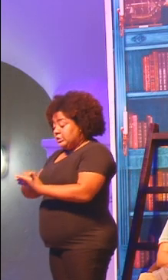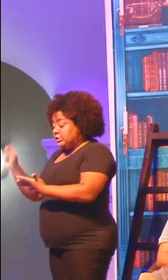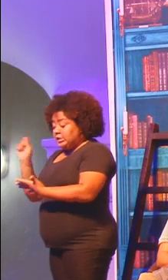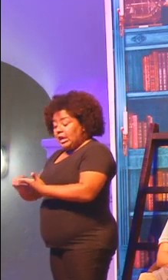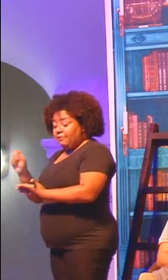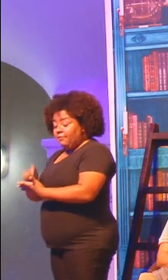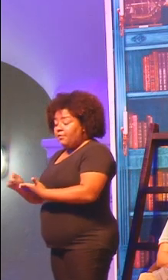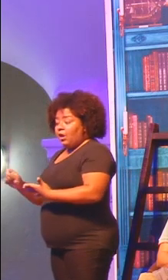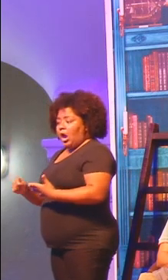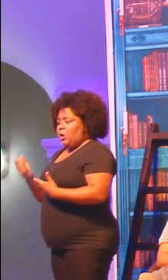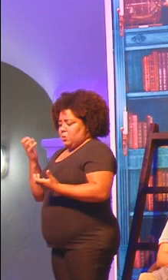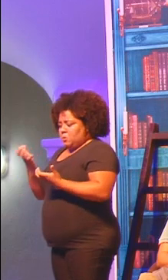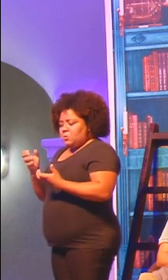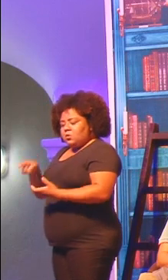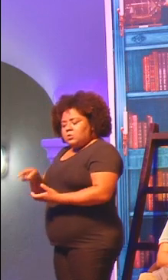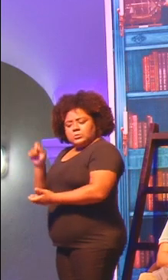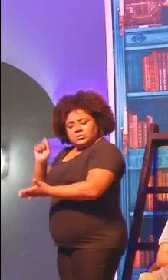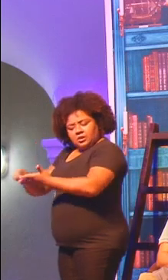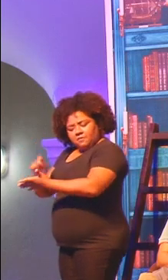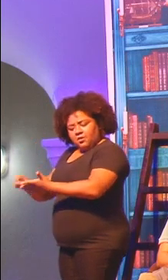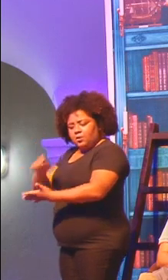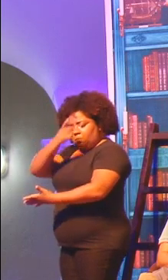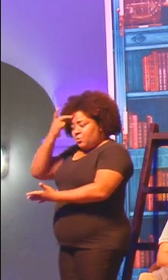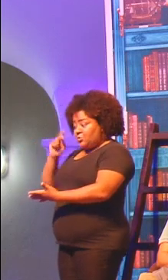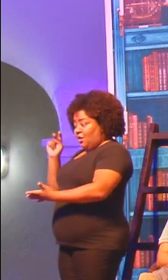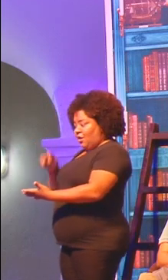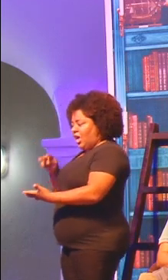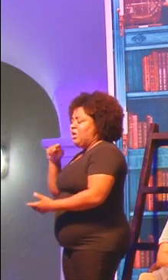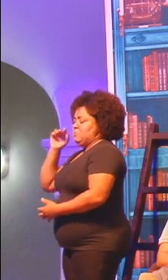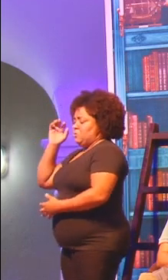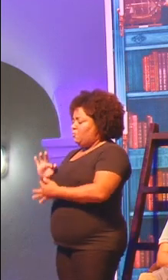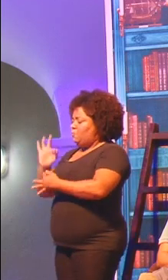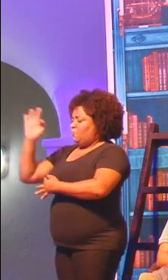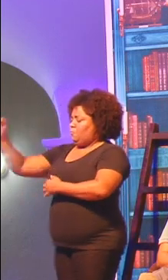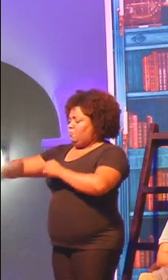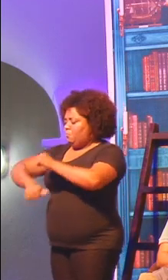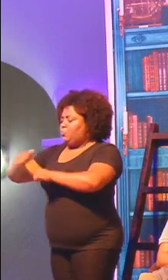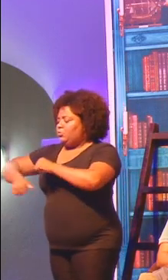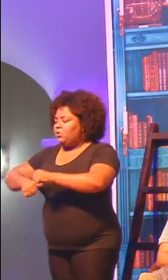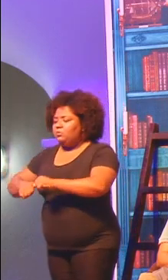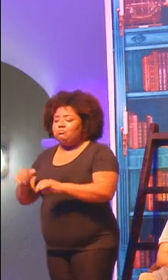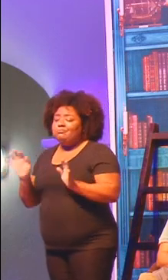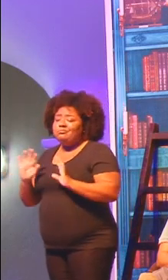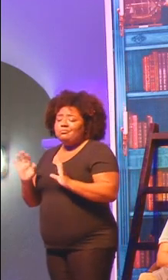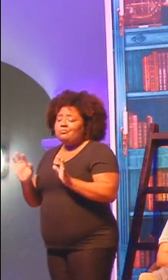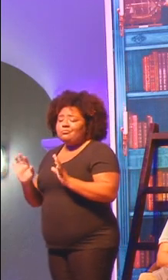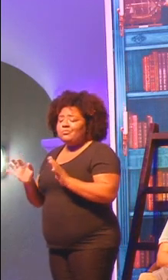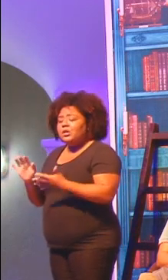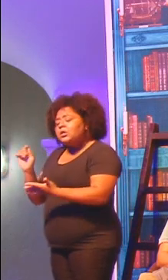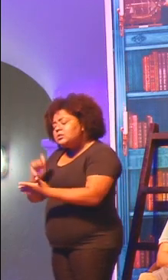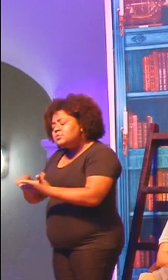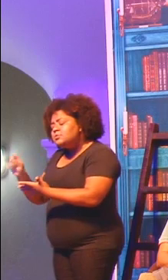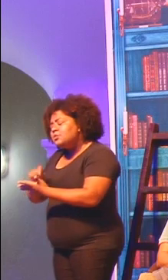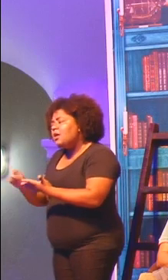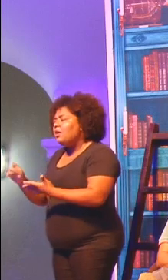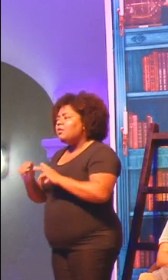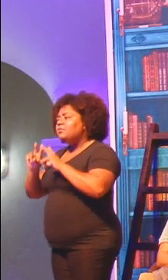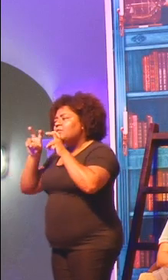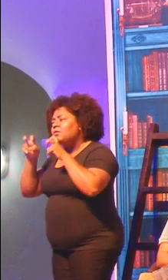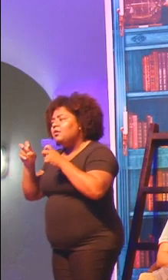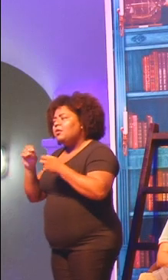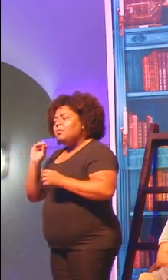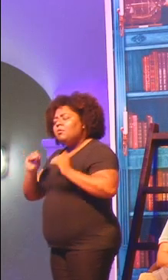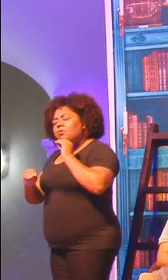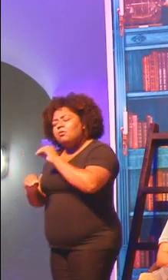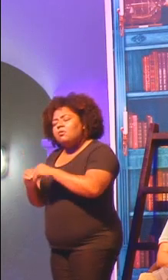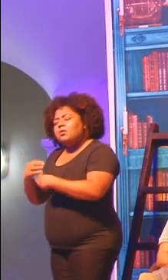mude nada. Mas é inevitável que a forma como escrevemos e sobre o que escrevemos, né, que